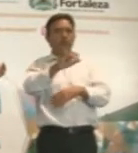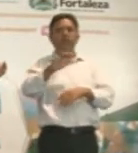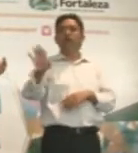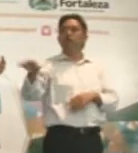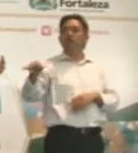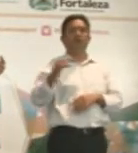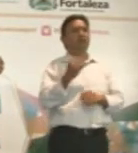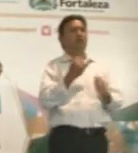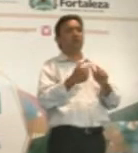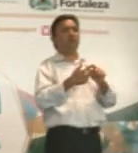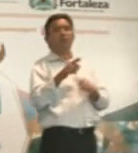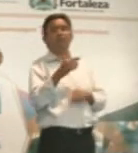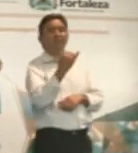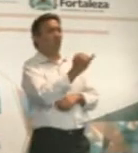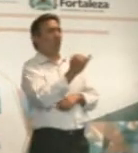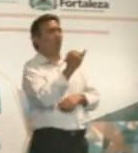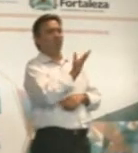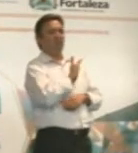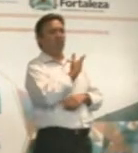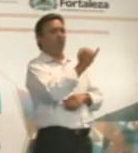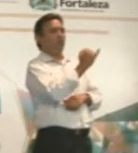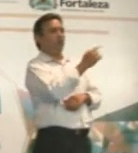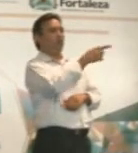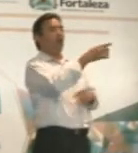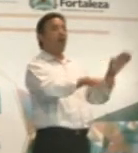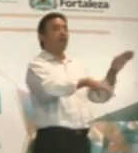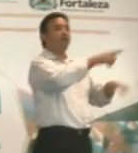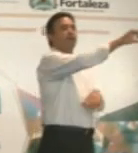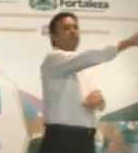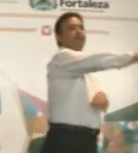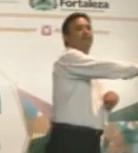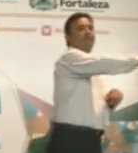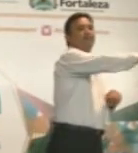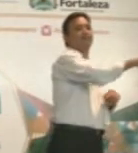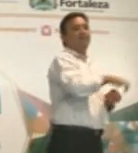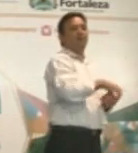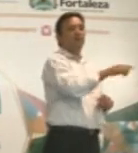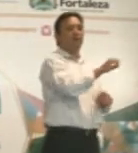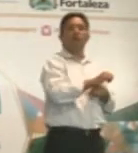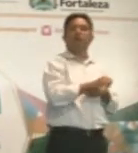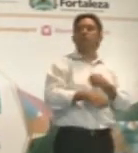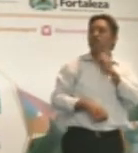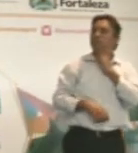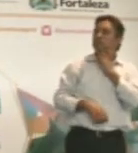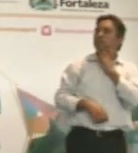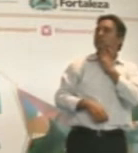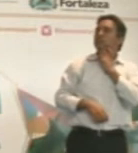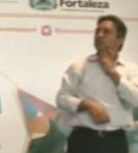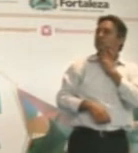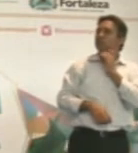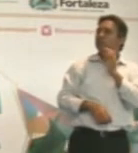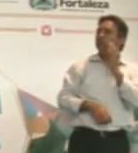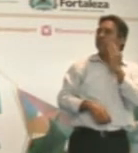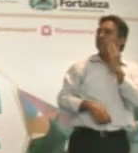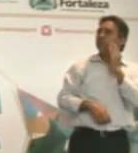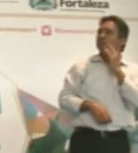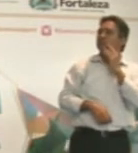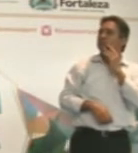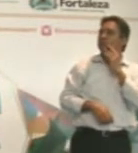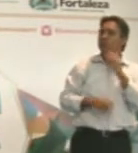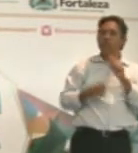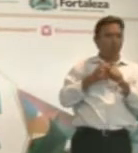um outro, aquele outro amigo seu pode estar pior, mas ele vai parar e vai me escutar. Você quer falar do